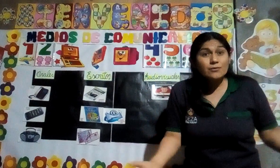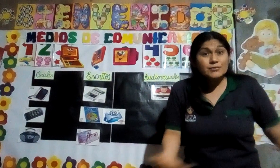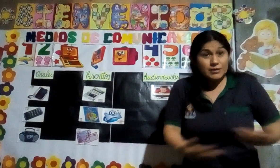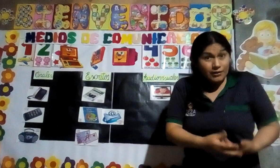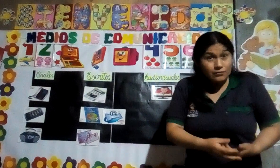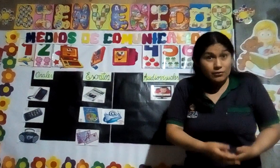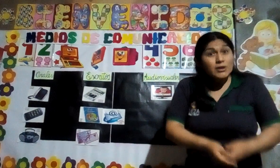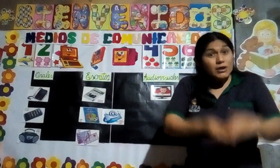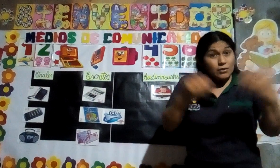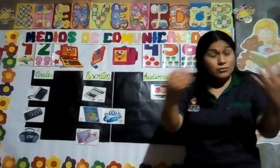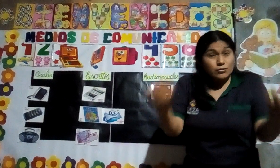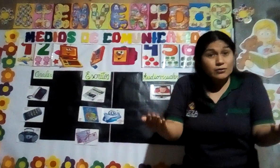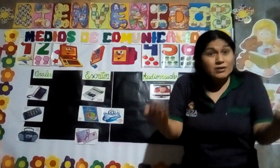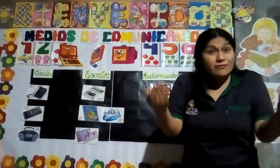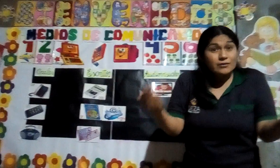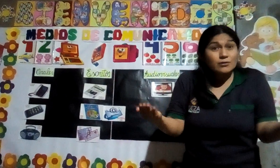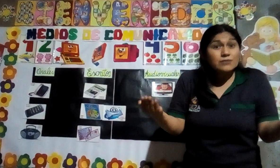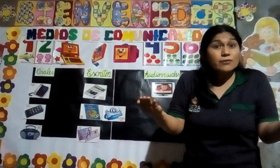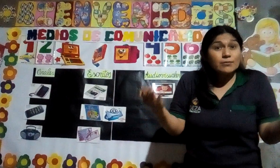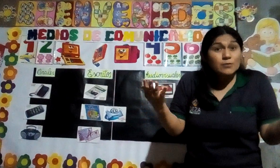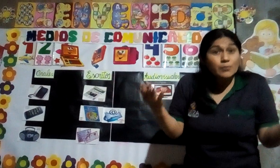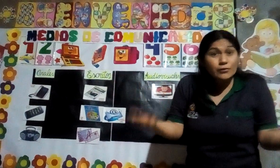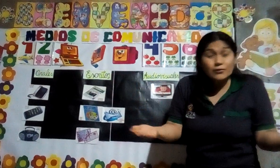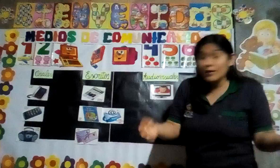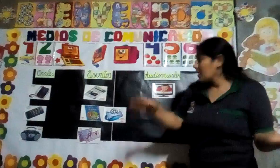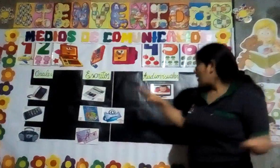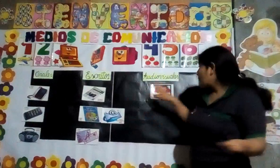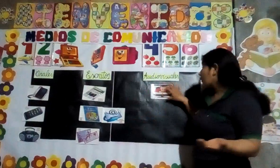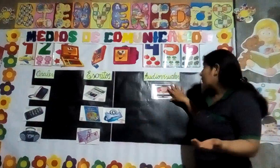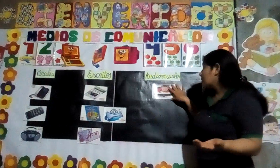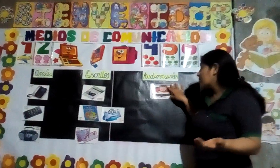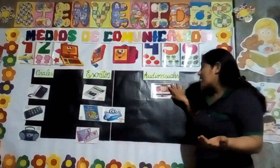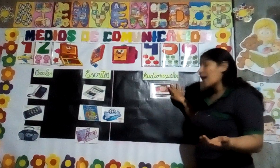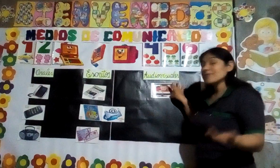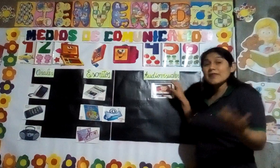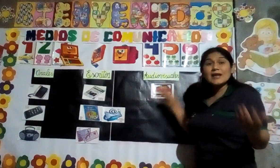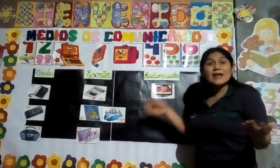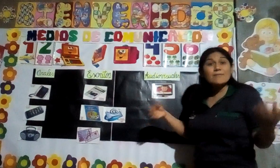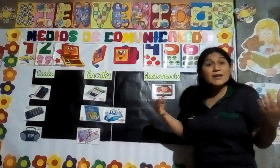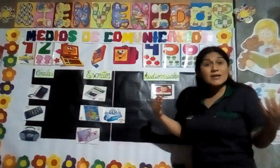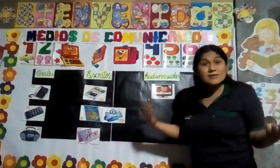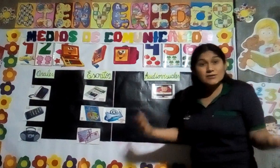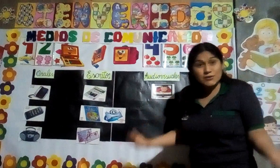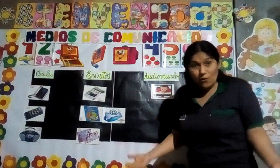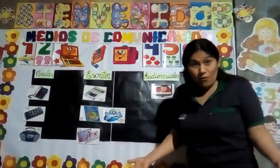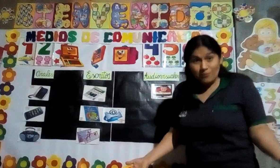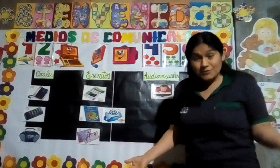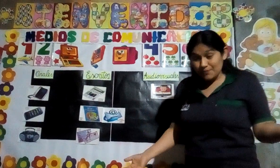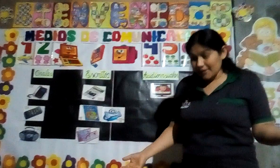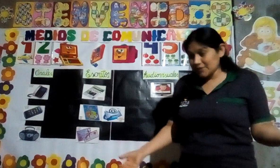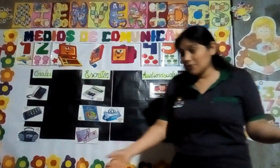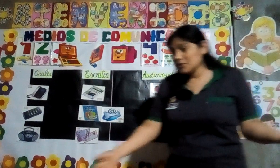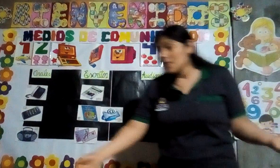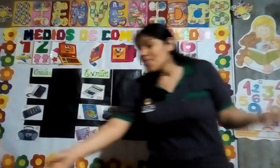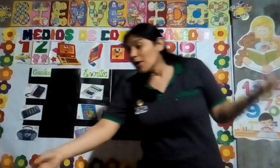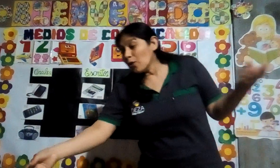coronavirus, ¿cierto? Y nosotros nos informamos ¿por dónde? Por medio de la televisión, ¿verdad, chicos?